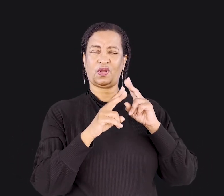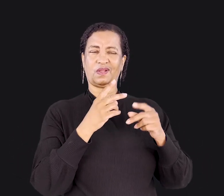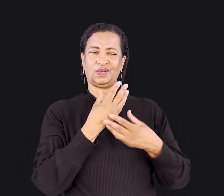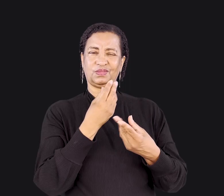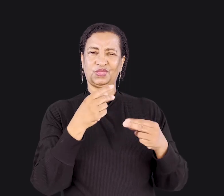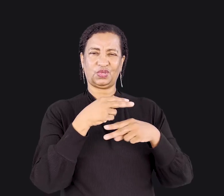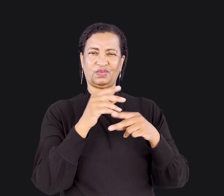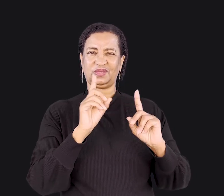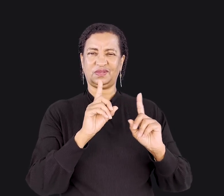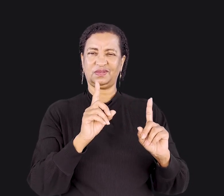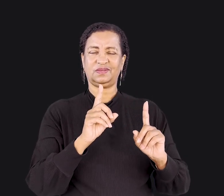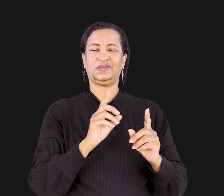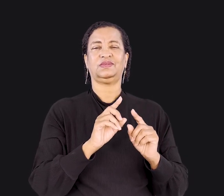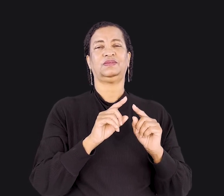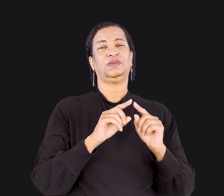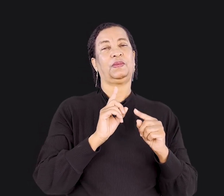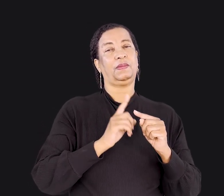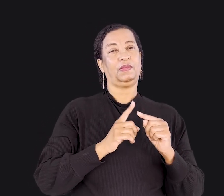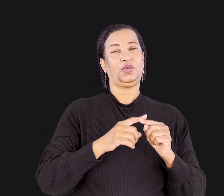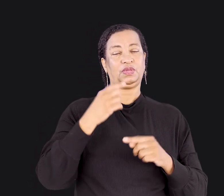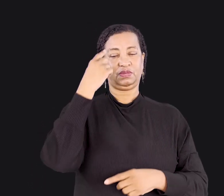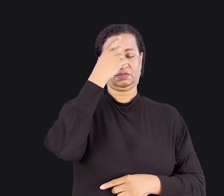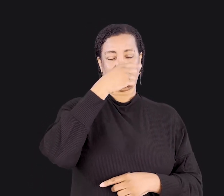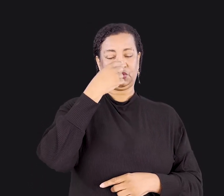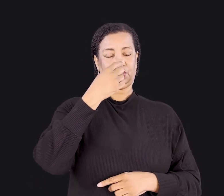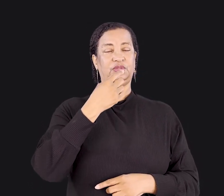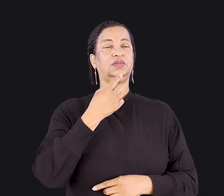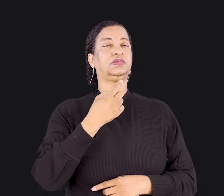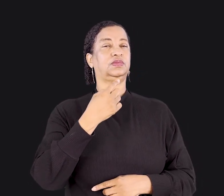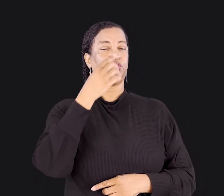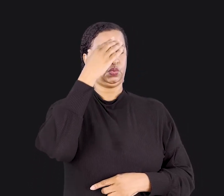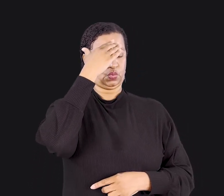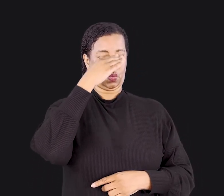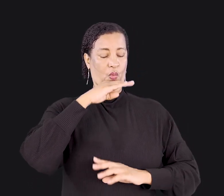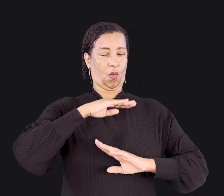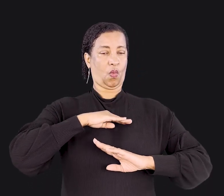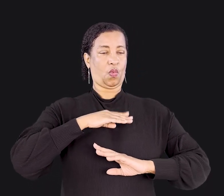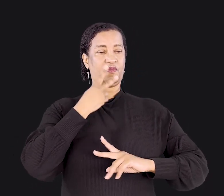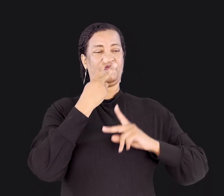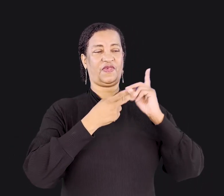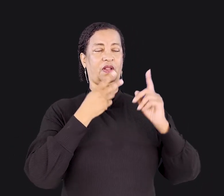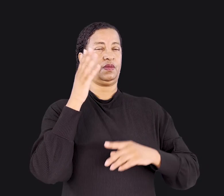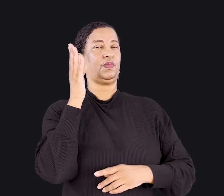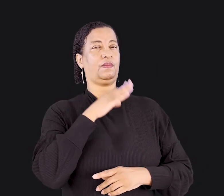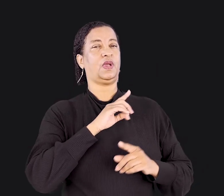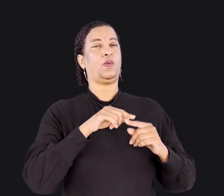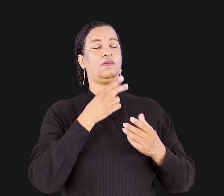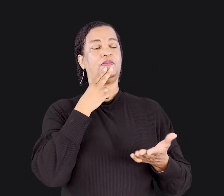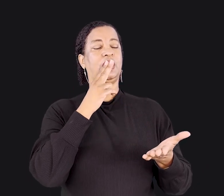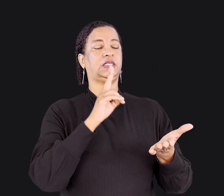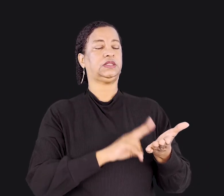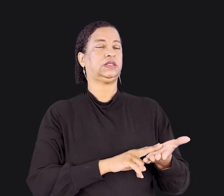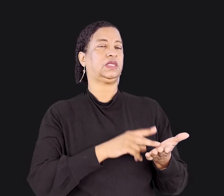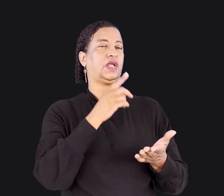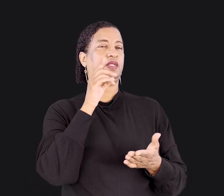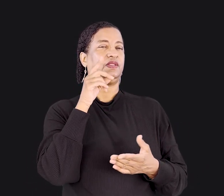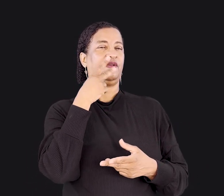não. Pois até da aparência física dele eles falaram. Mas da carta, não.